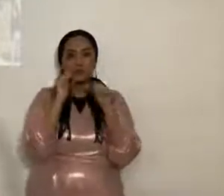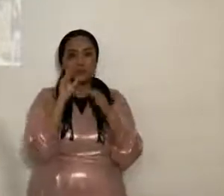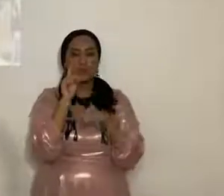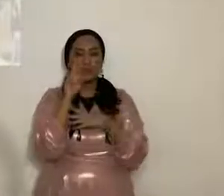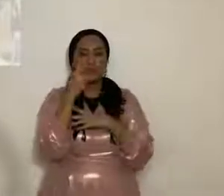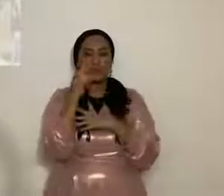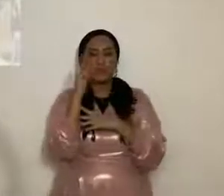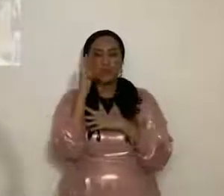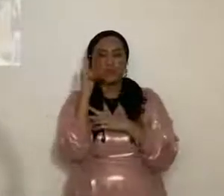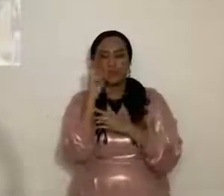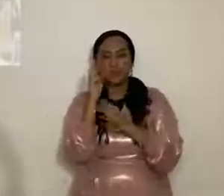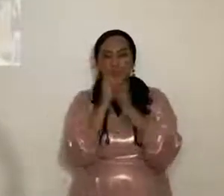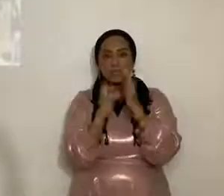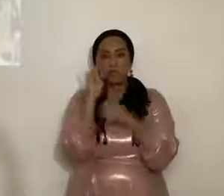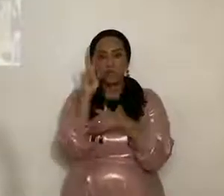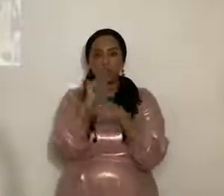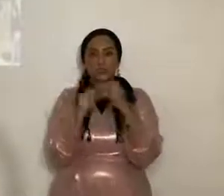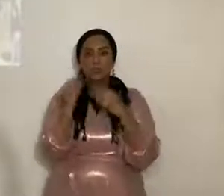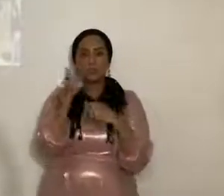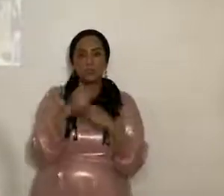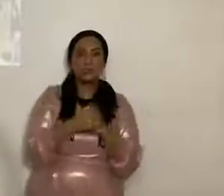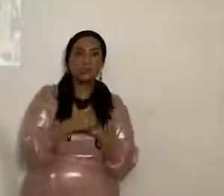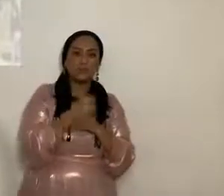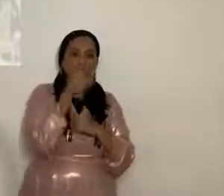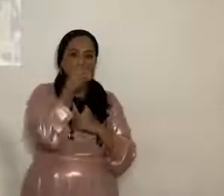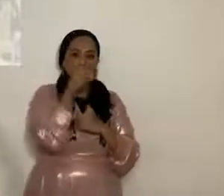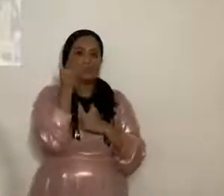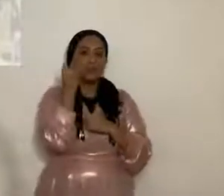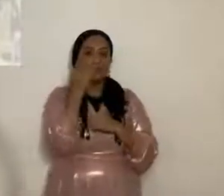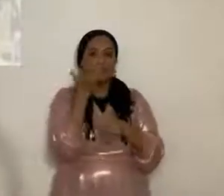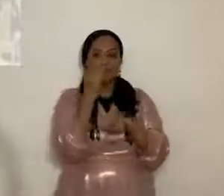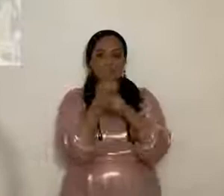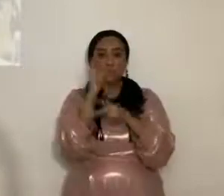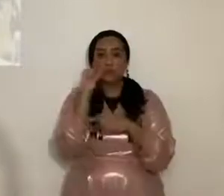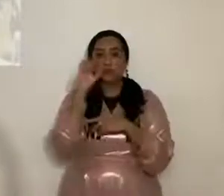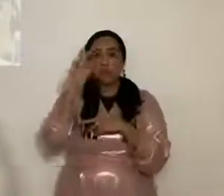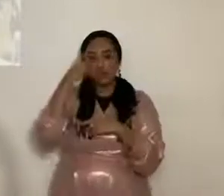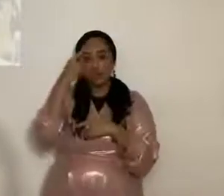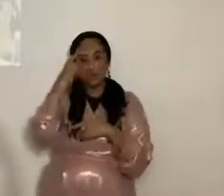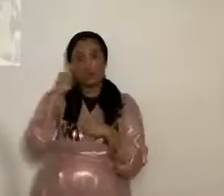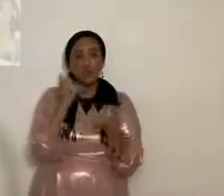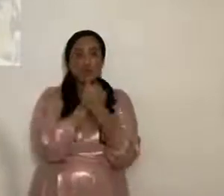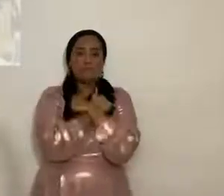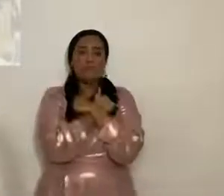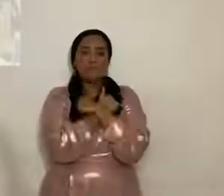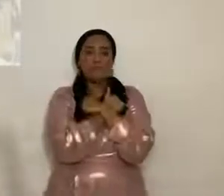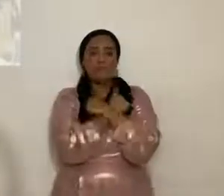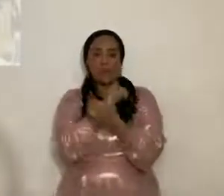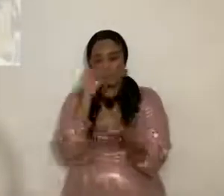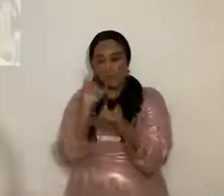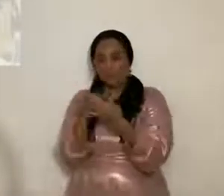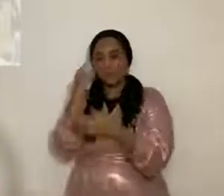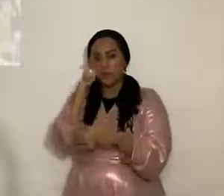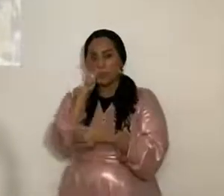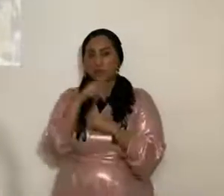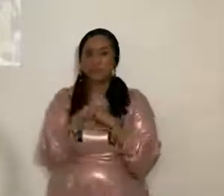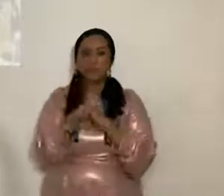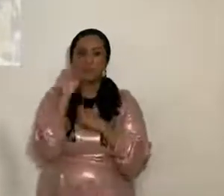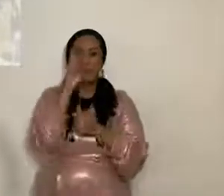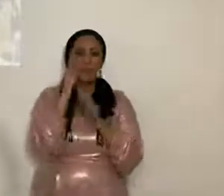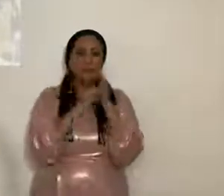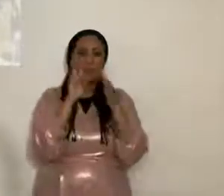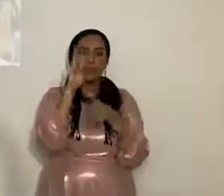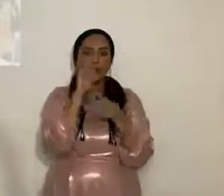Torah. Apocalipsis 2, verso 10. Si tú guardas la Torah por amor, esto es para ti. Apocalipsis